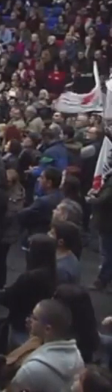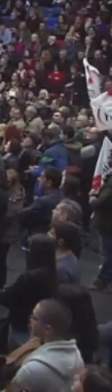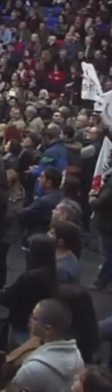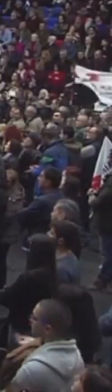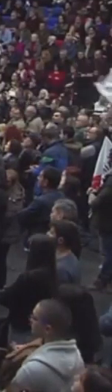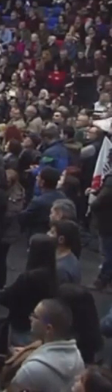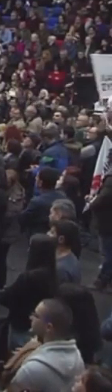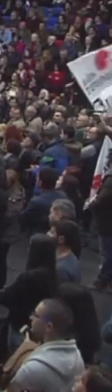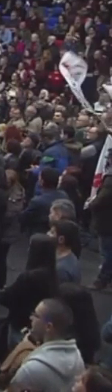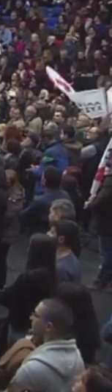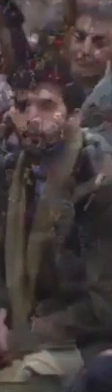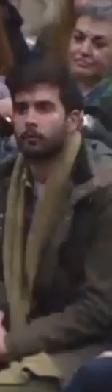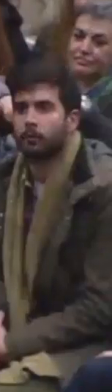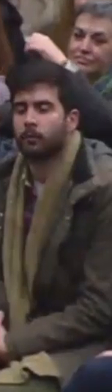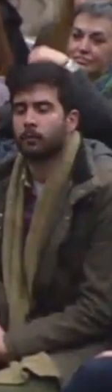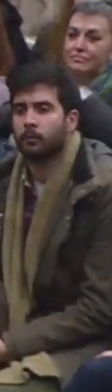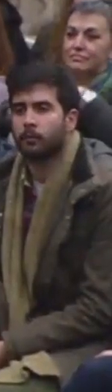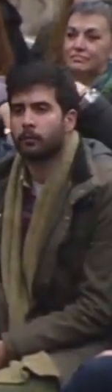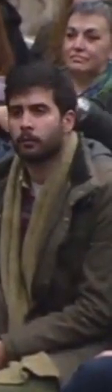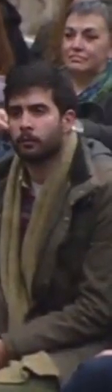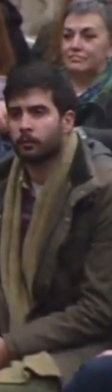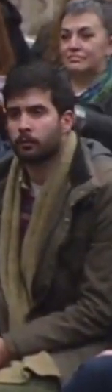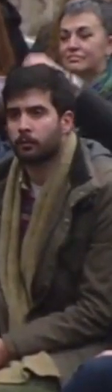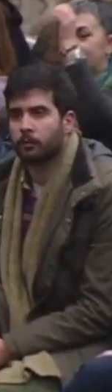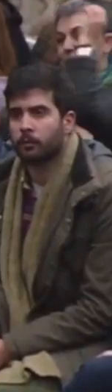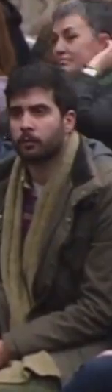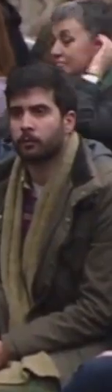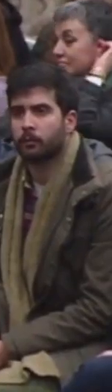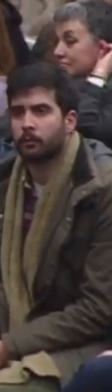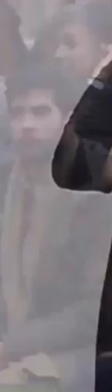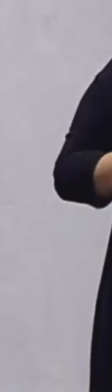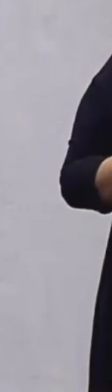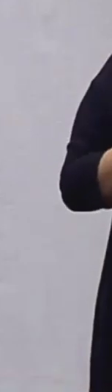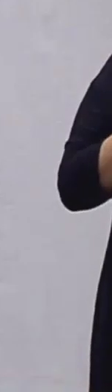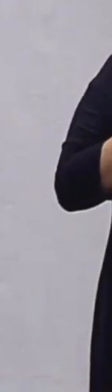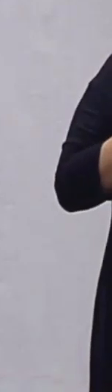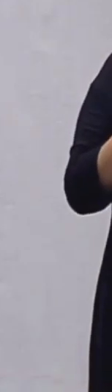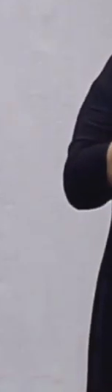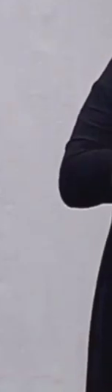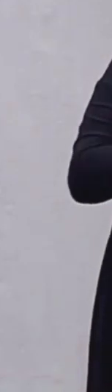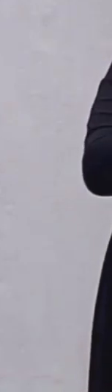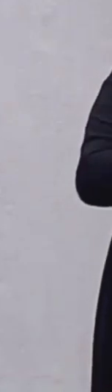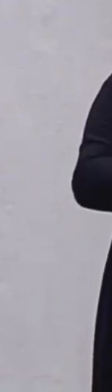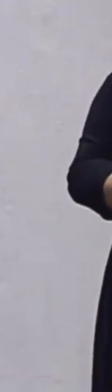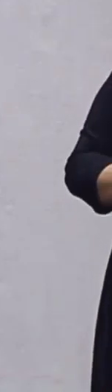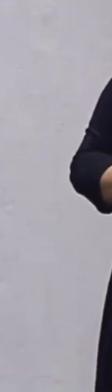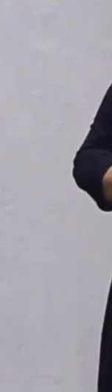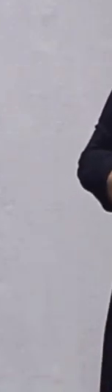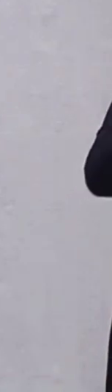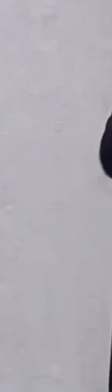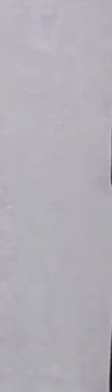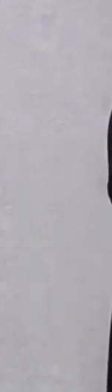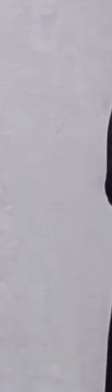Αγαπητές φίλες και φίλοι, αυτή η πορεία δεν ήταν μοναχική. Δεν ήταν πορεία μόνο της Δημοτικής